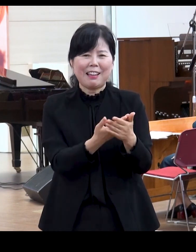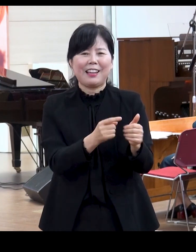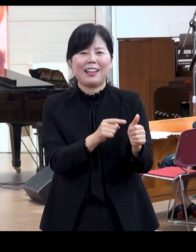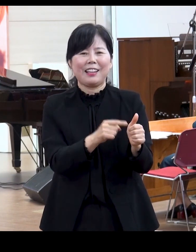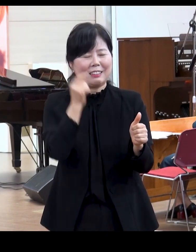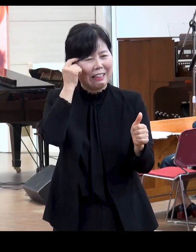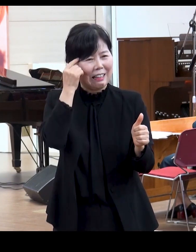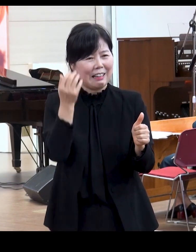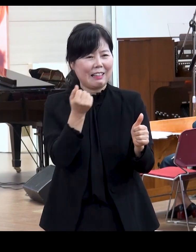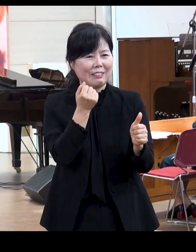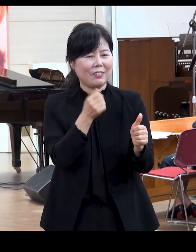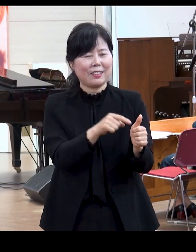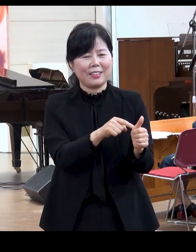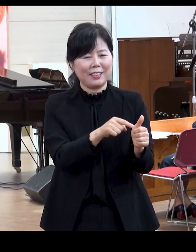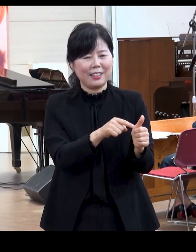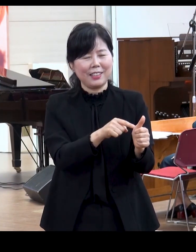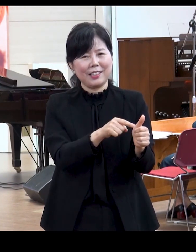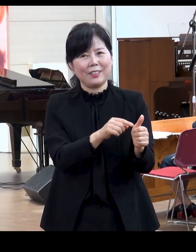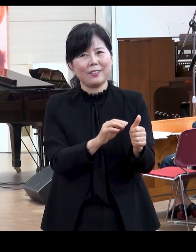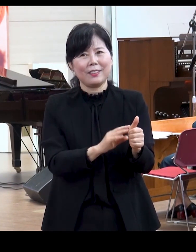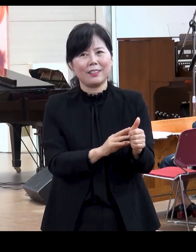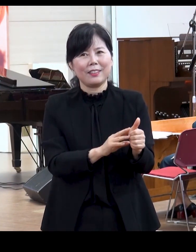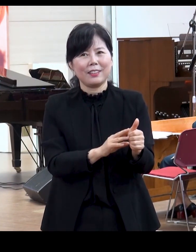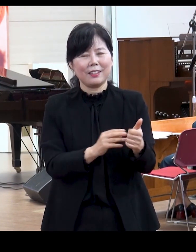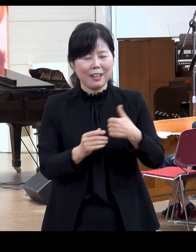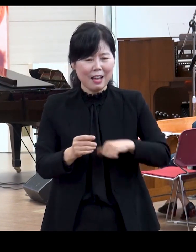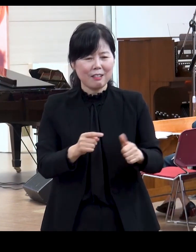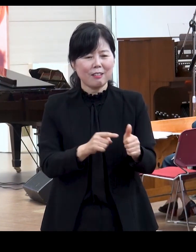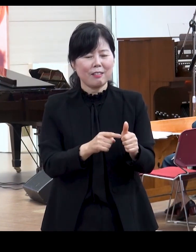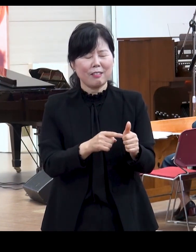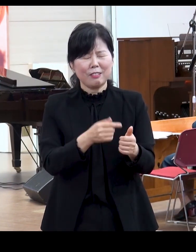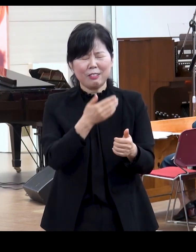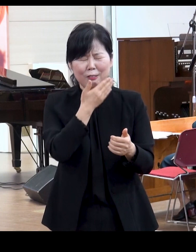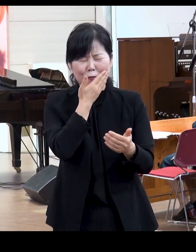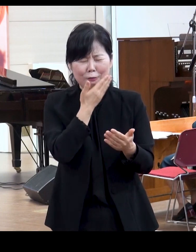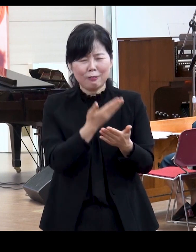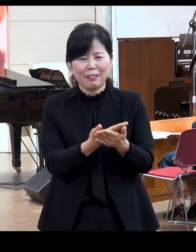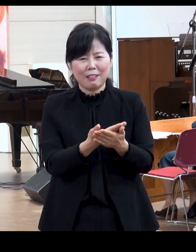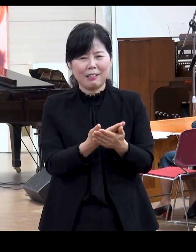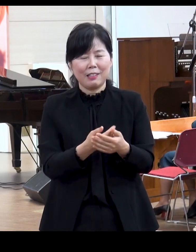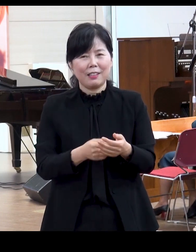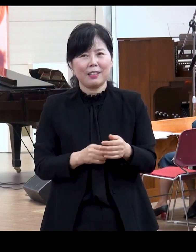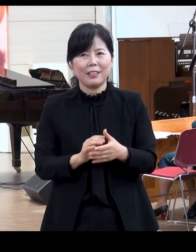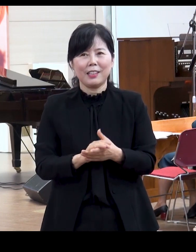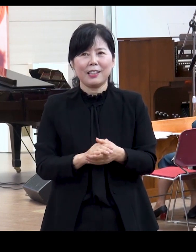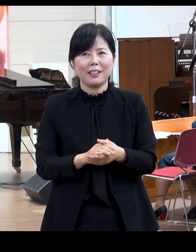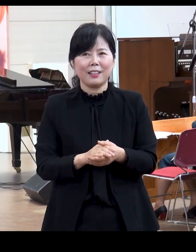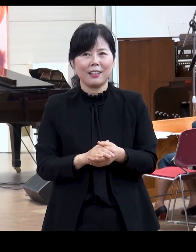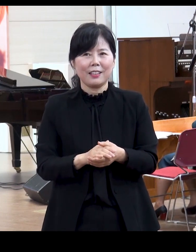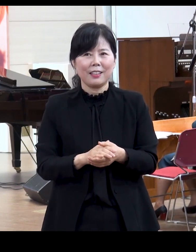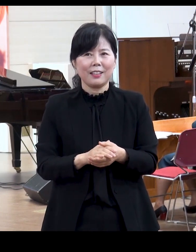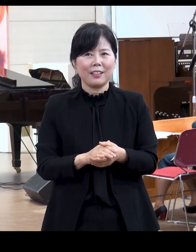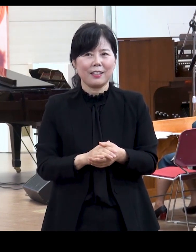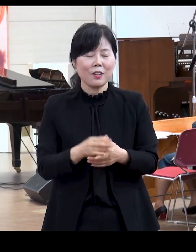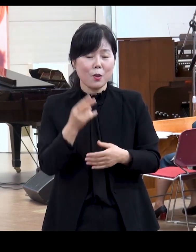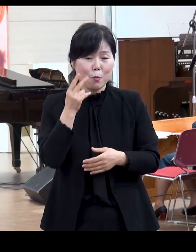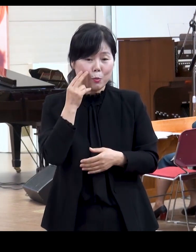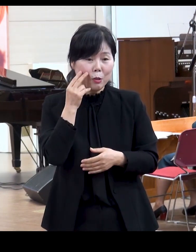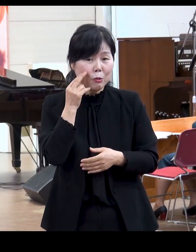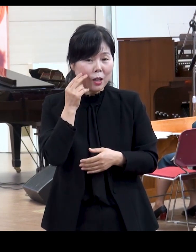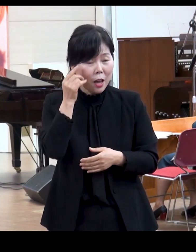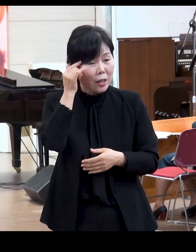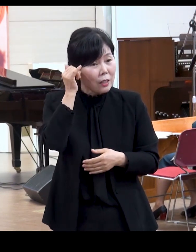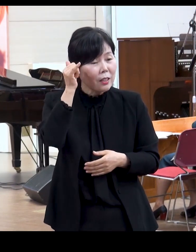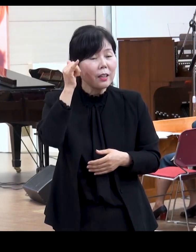다 귀하지만 특히 이 장로님 부부에게 이 아들은요, 정말 대단한 의미예요. 일단 아이가